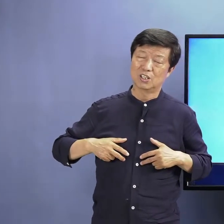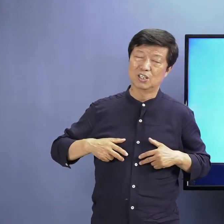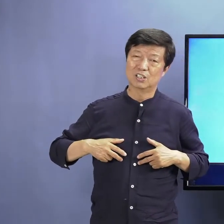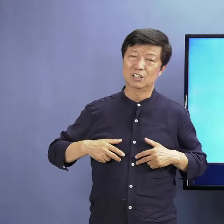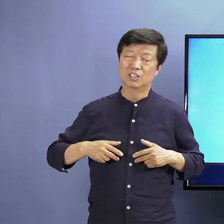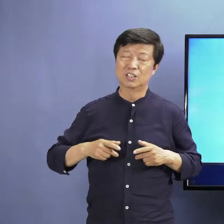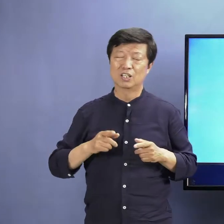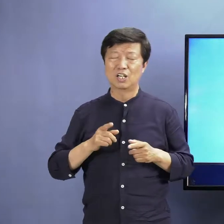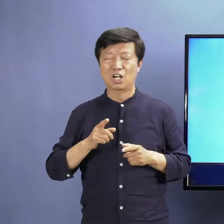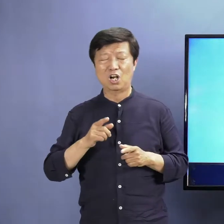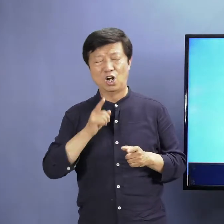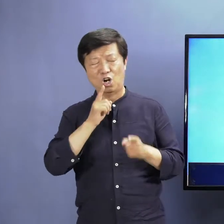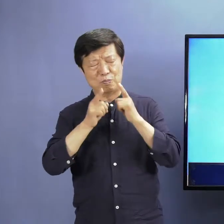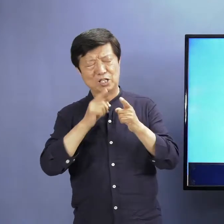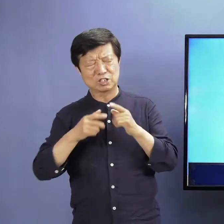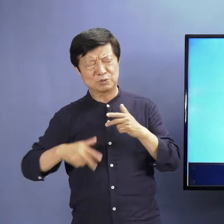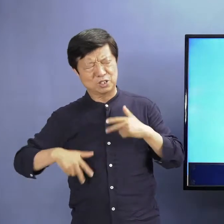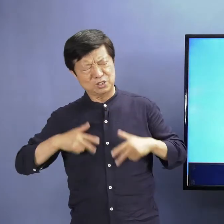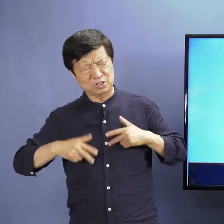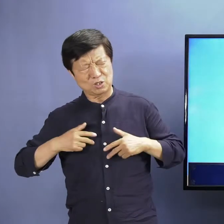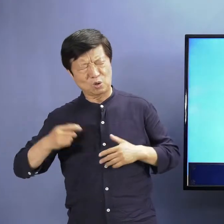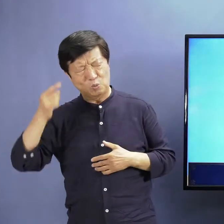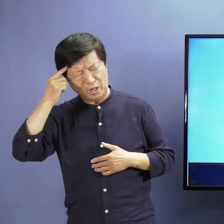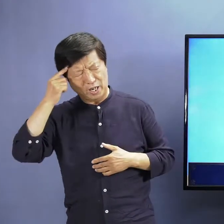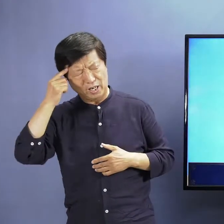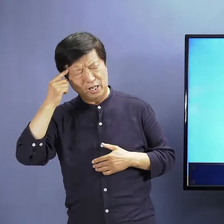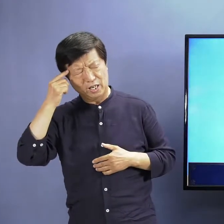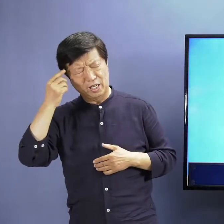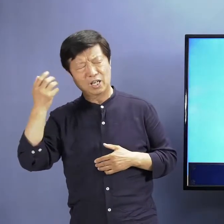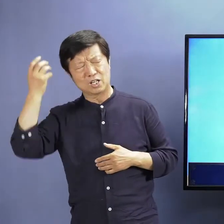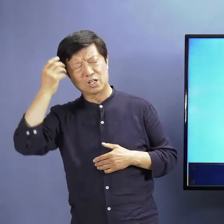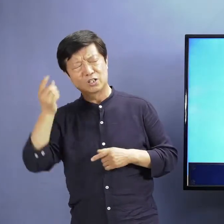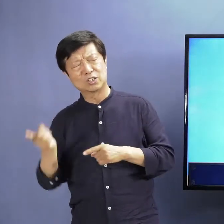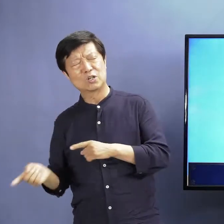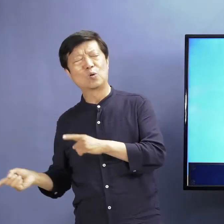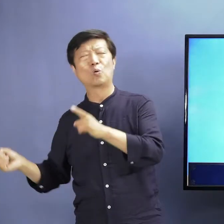말씀이 그렇게 즐거울 수가 없어요. 왜? 영이 살아나니까, 말씀 앞에서.